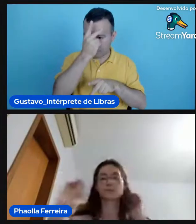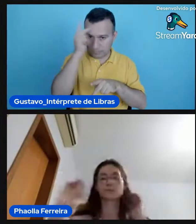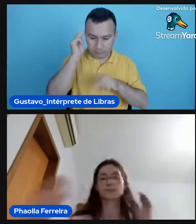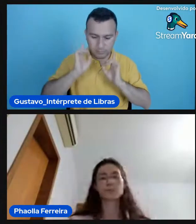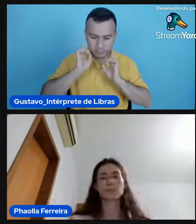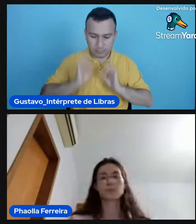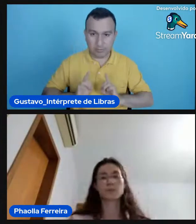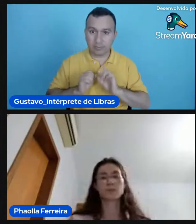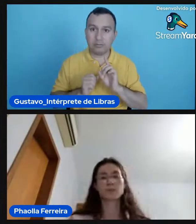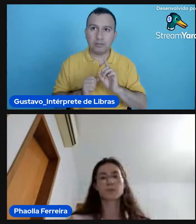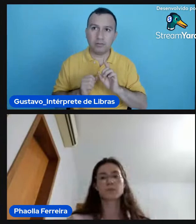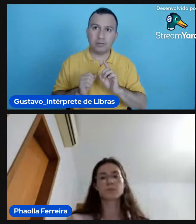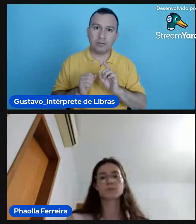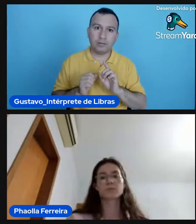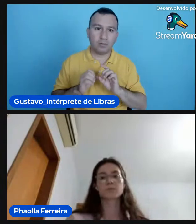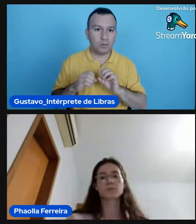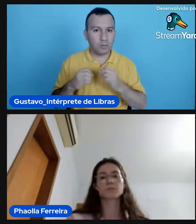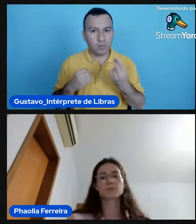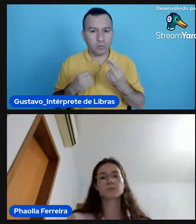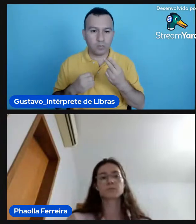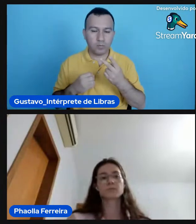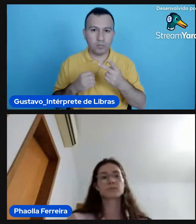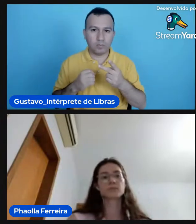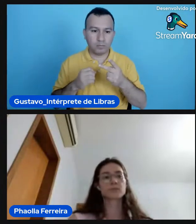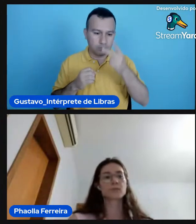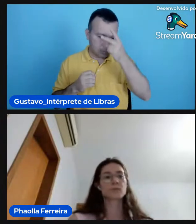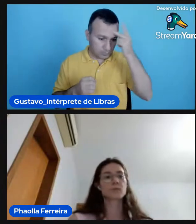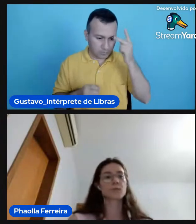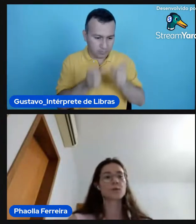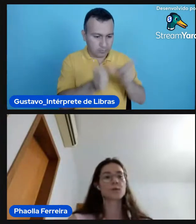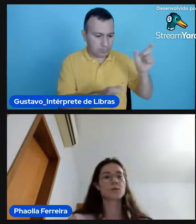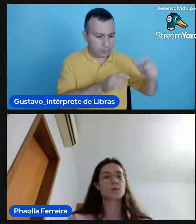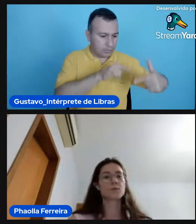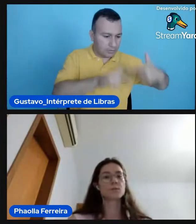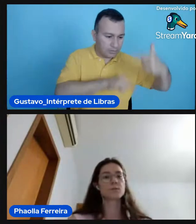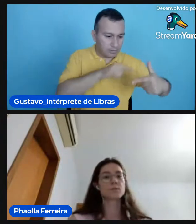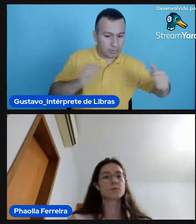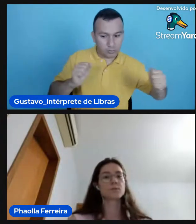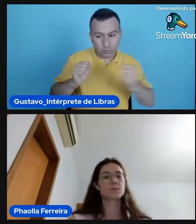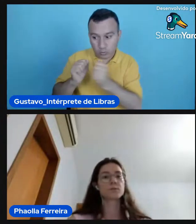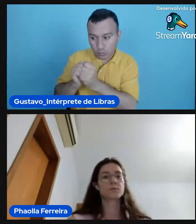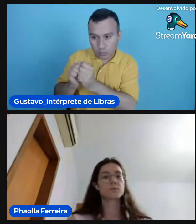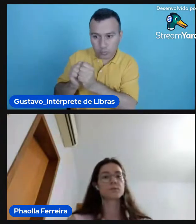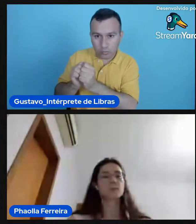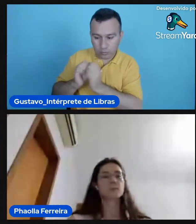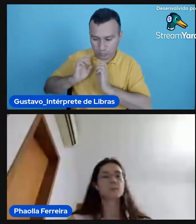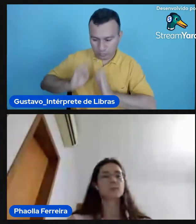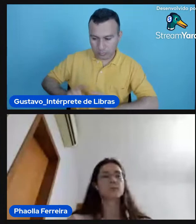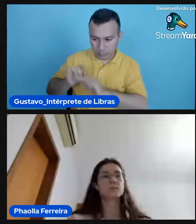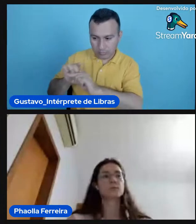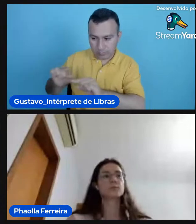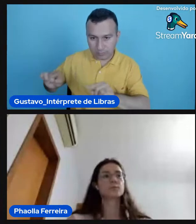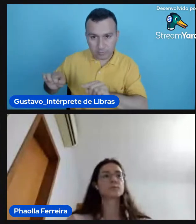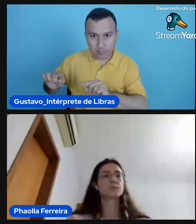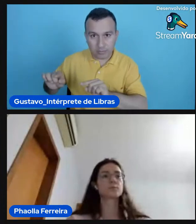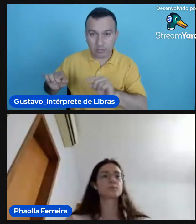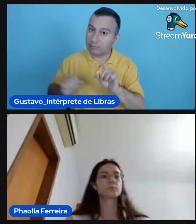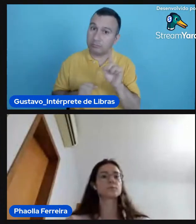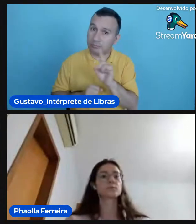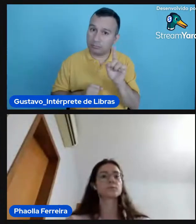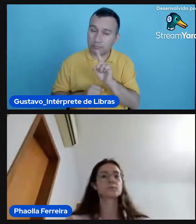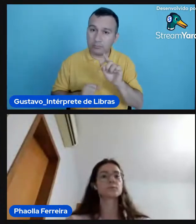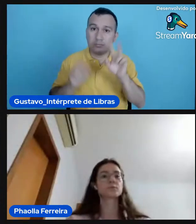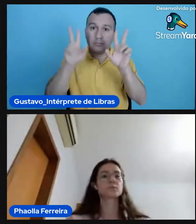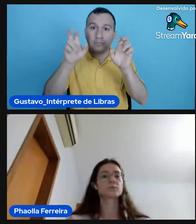que trabalham com pessoas com deficiência, dos profissionais... que vão, de alguma forma, trabalhar com as pessoas com deficiência. Essa é uma temática